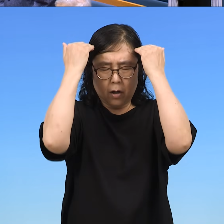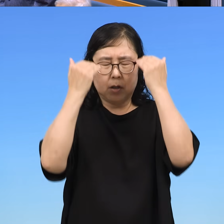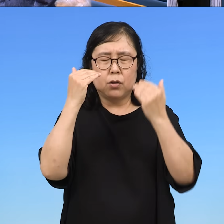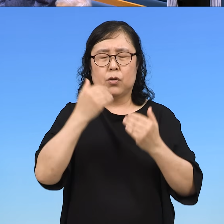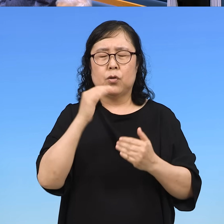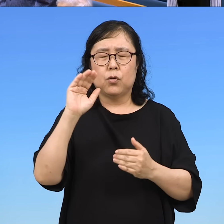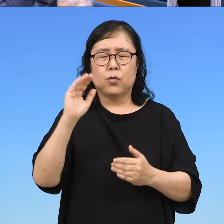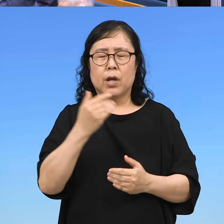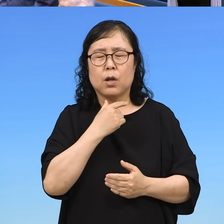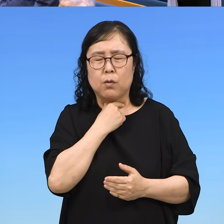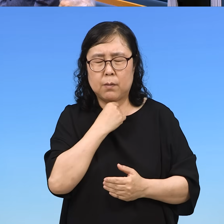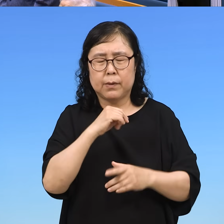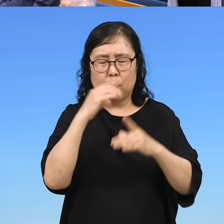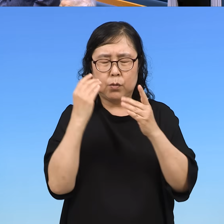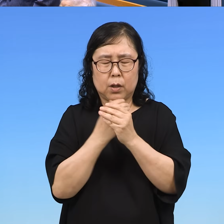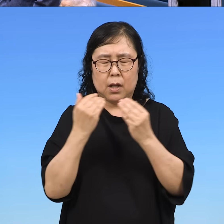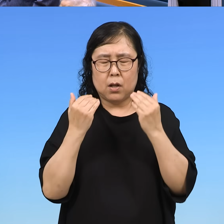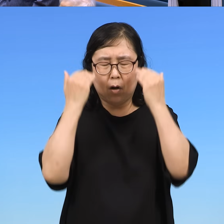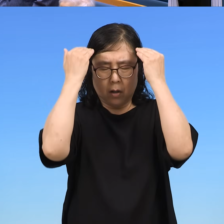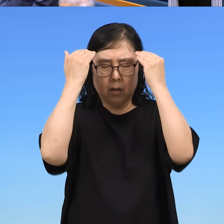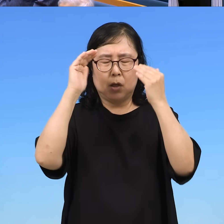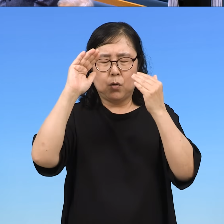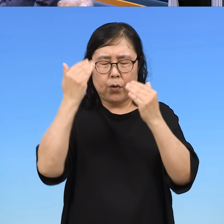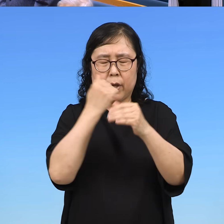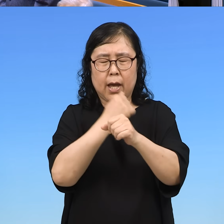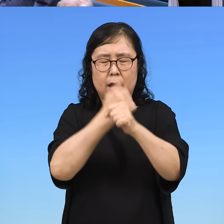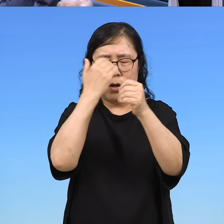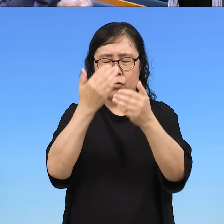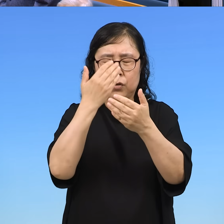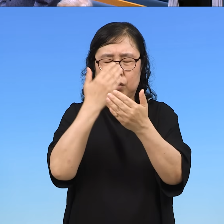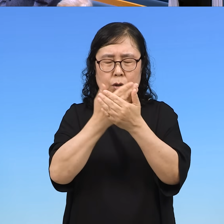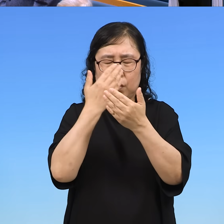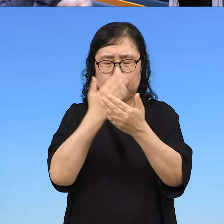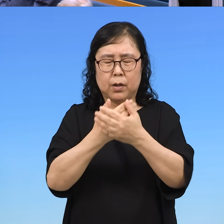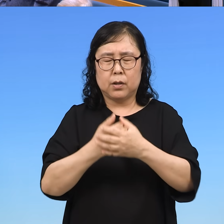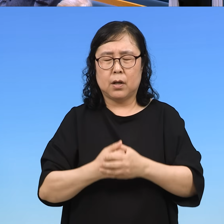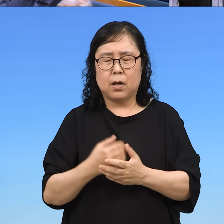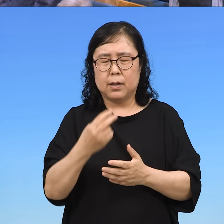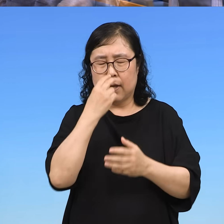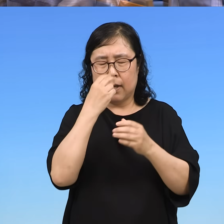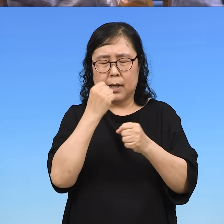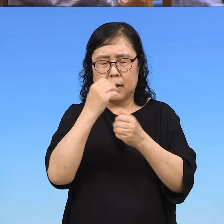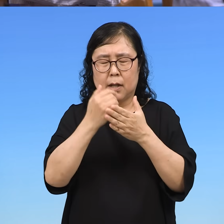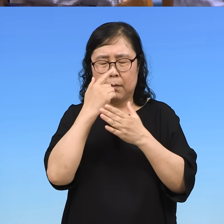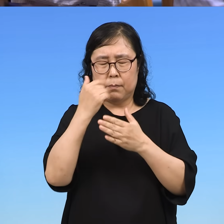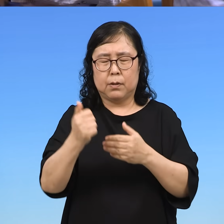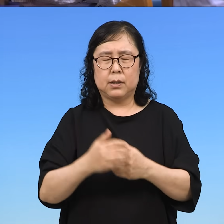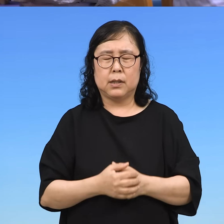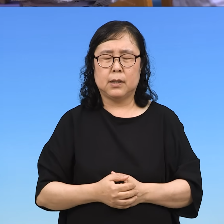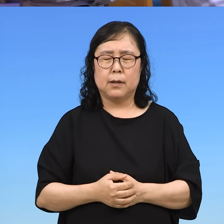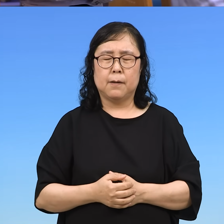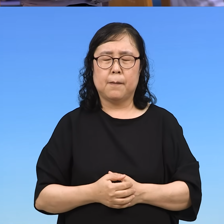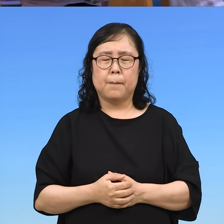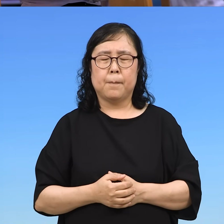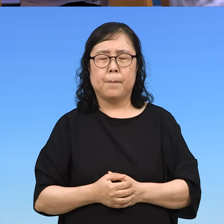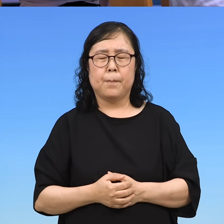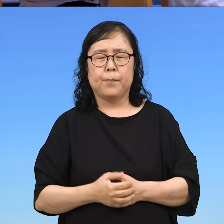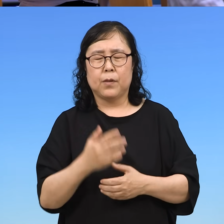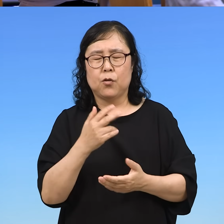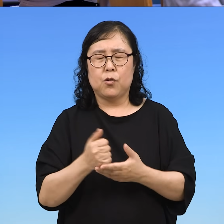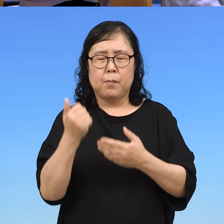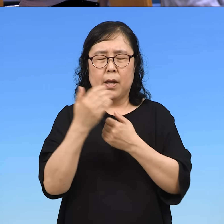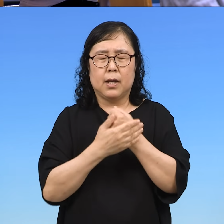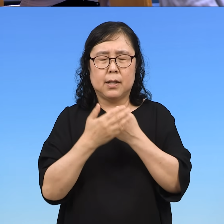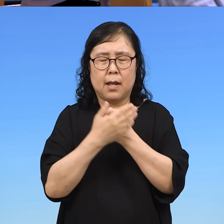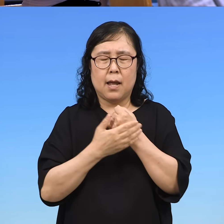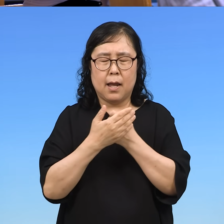하나의 온전한 어른의 자리로 나아가도록 인도하여 주시옵소서. 살아계신 하나님 아버지,